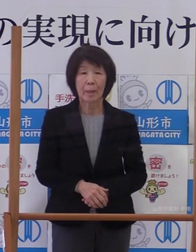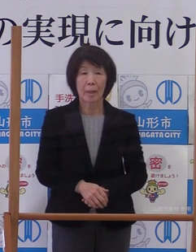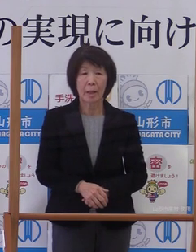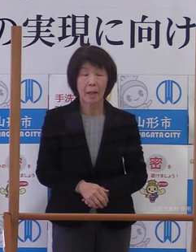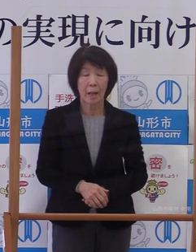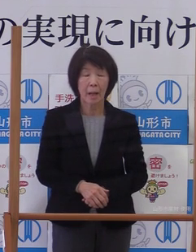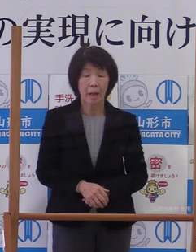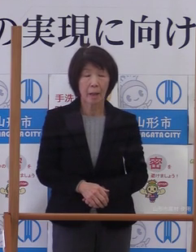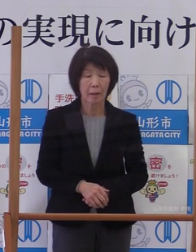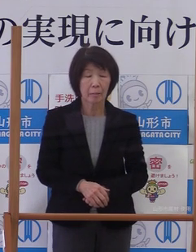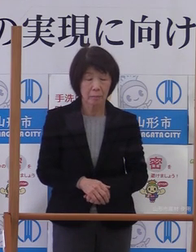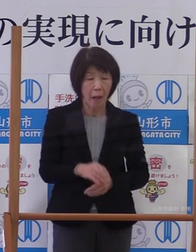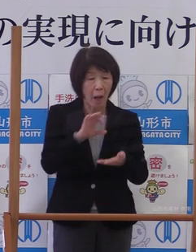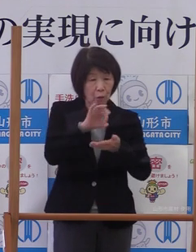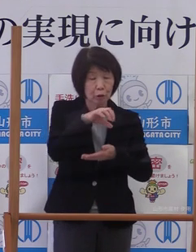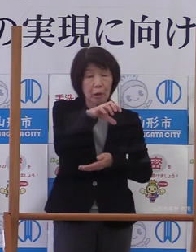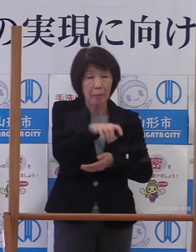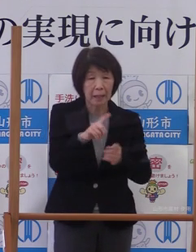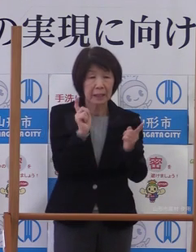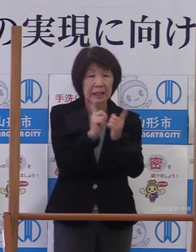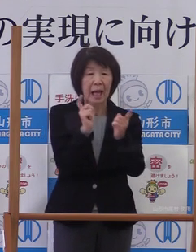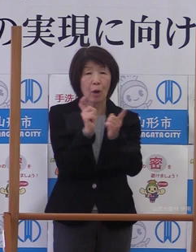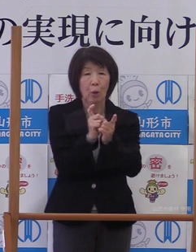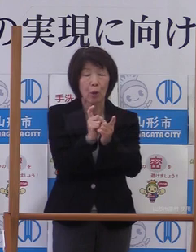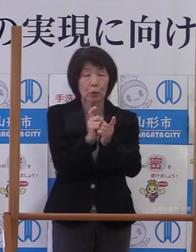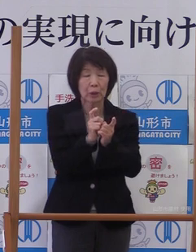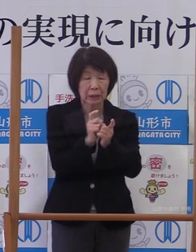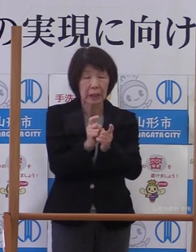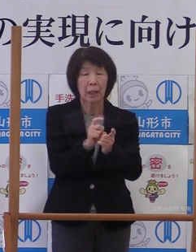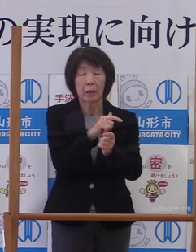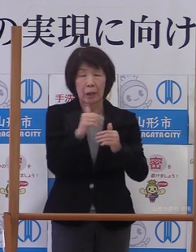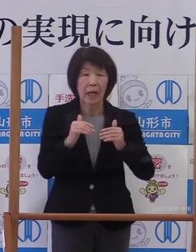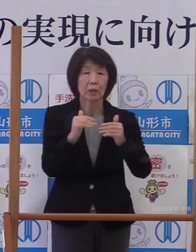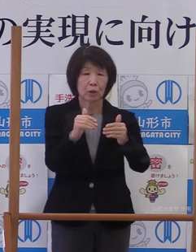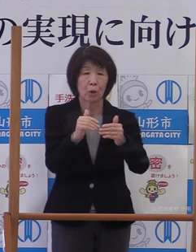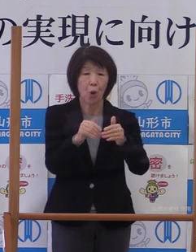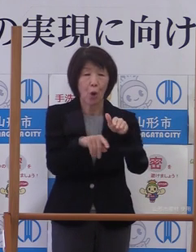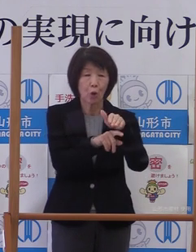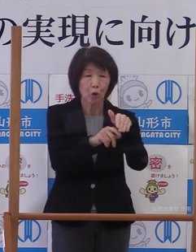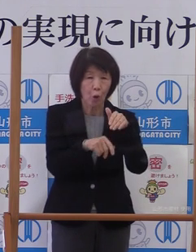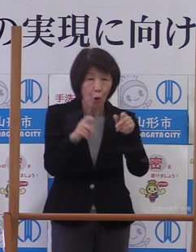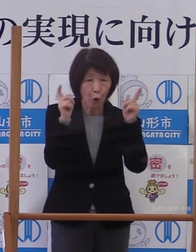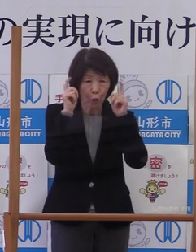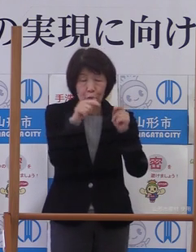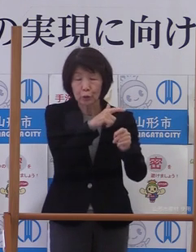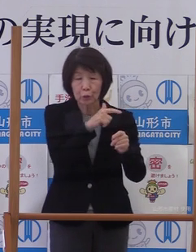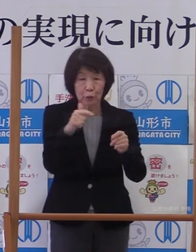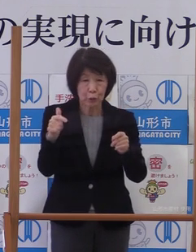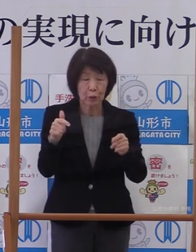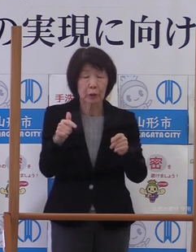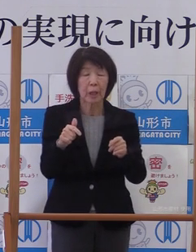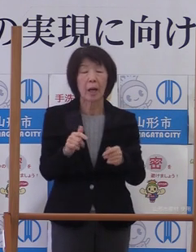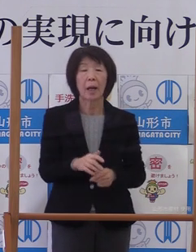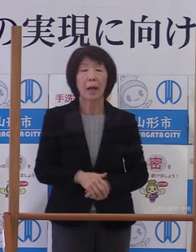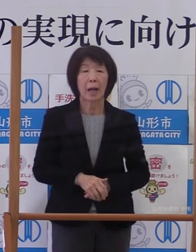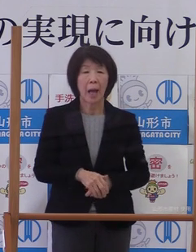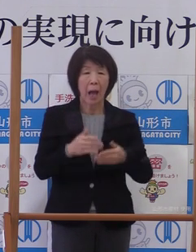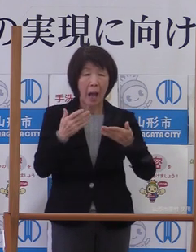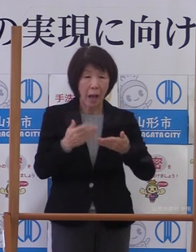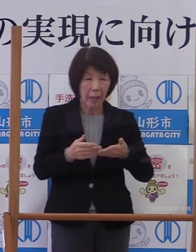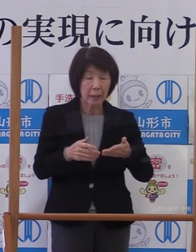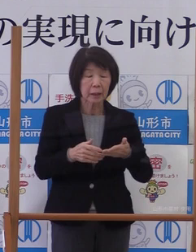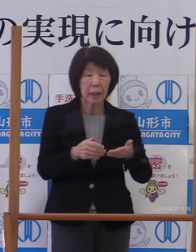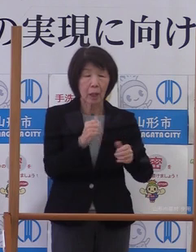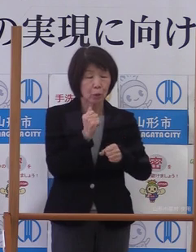マーケットに対応した戦略的な農林業の振興につきましては、農畜産物の高付加価値化や安定生産